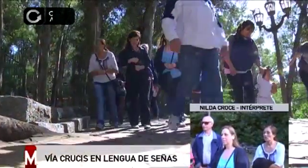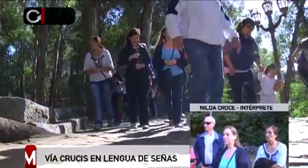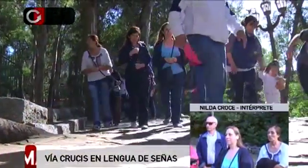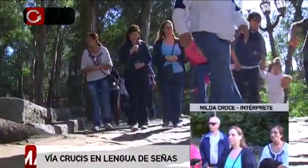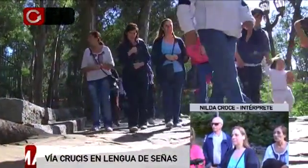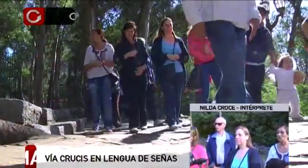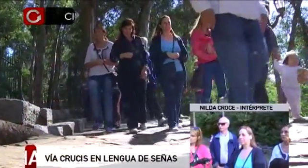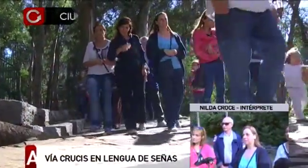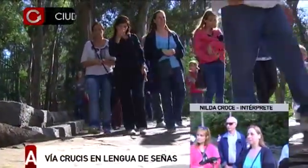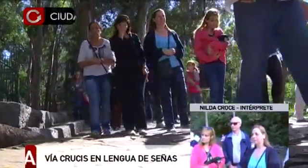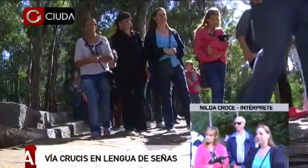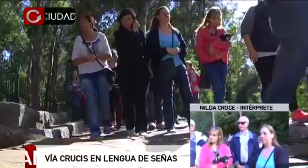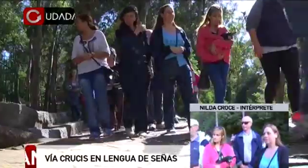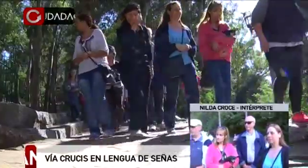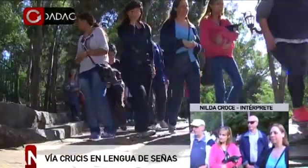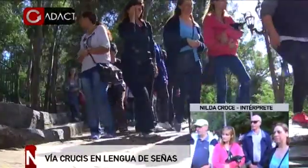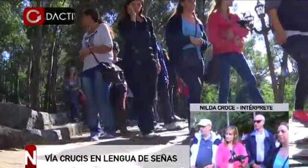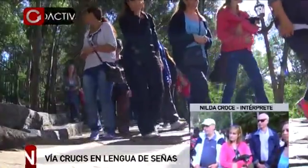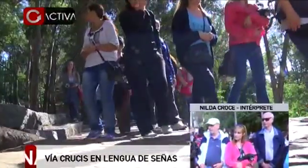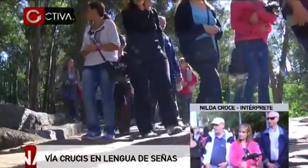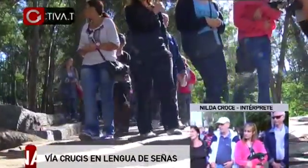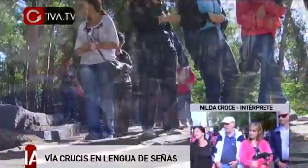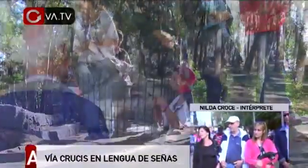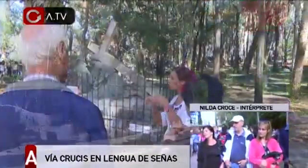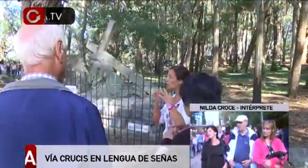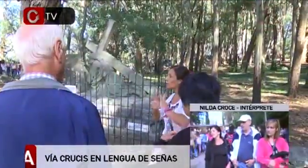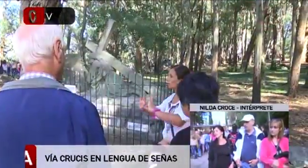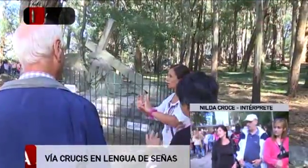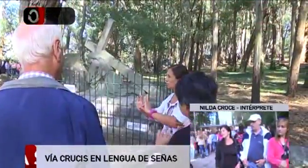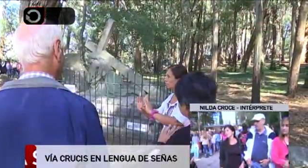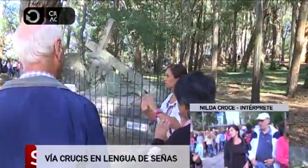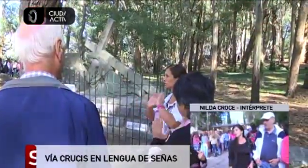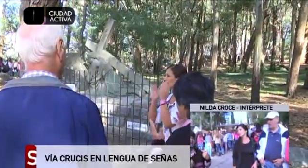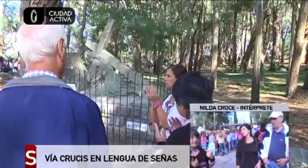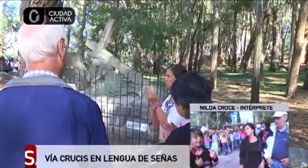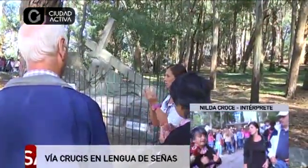enseñaban el sentimiento y el pensamiento de las personas sordas.